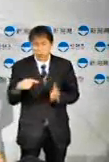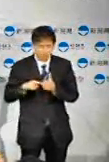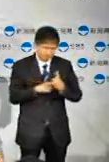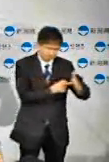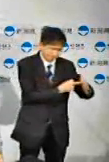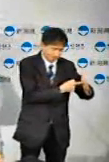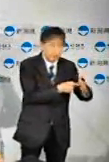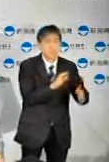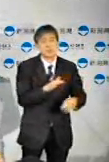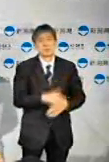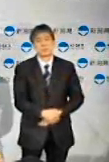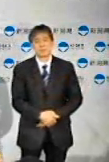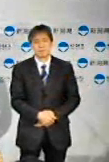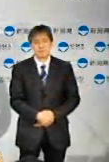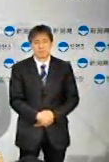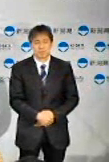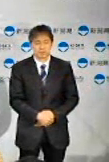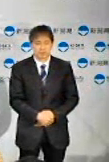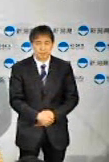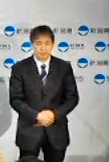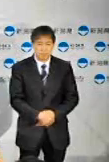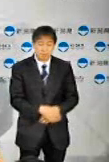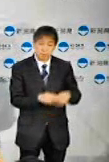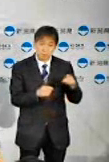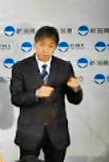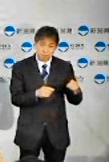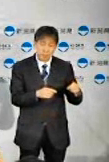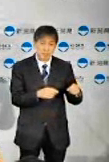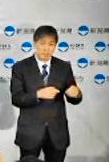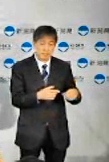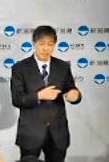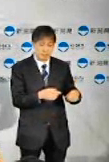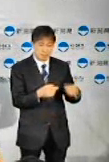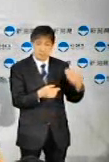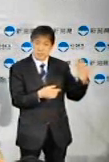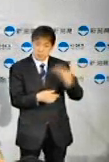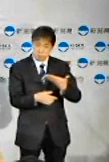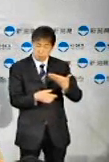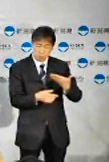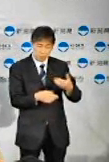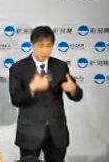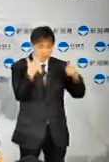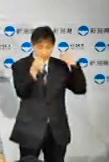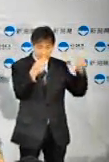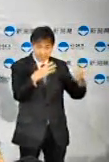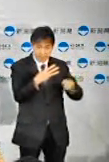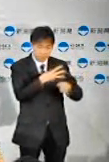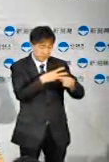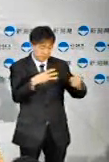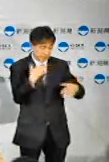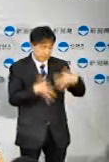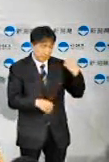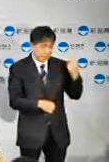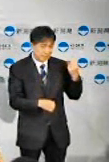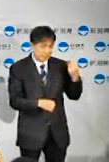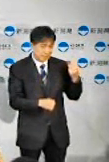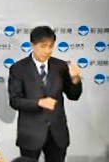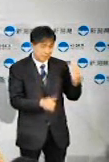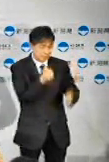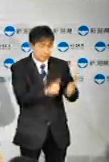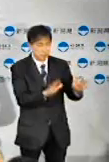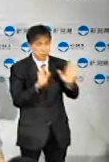ということだと思っています。 3年次受験について優秀な人材をこう早期に確保したいという狙いがあったの